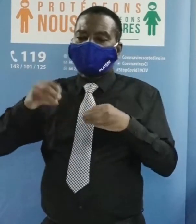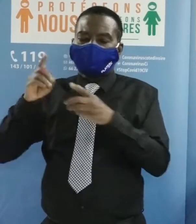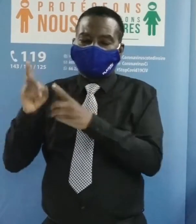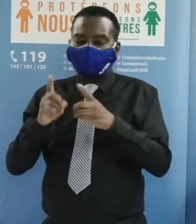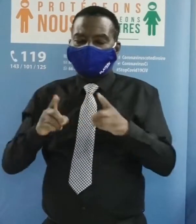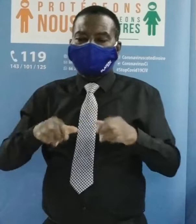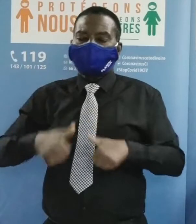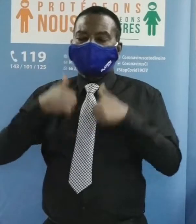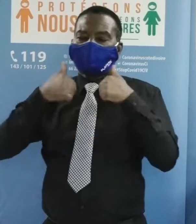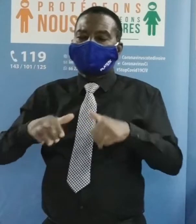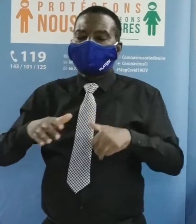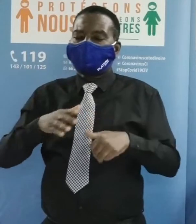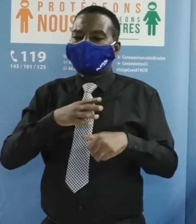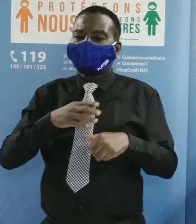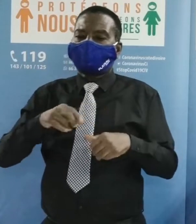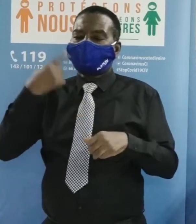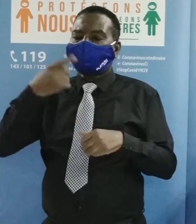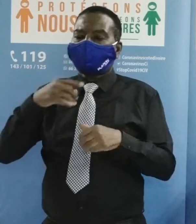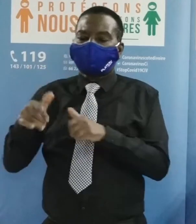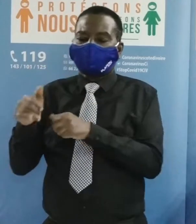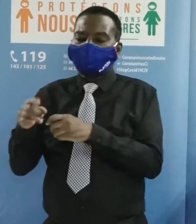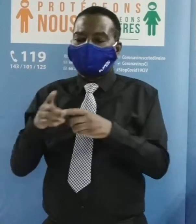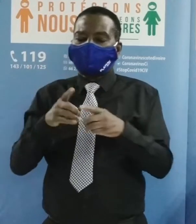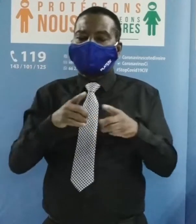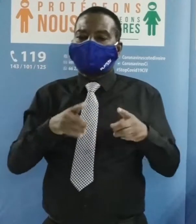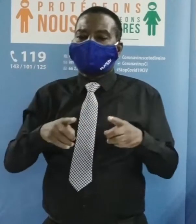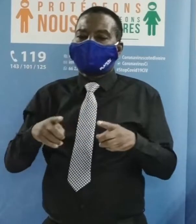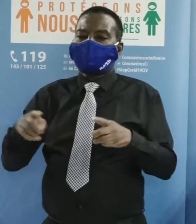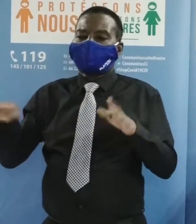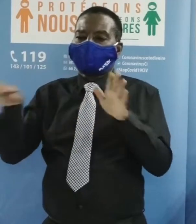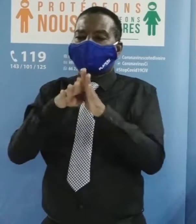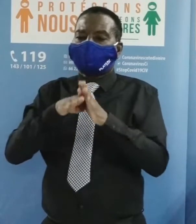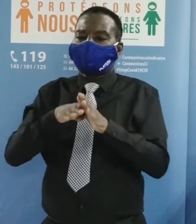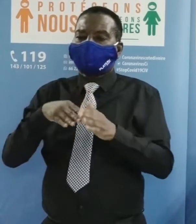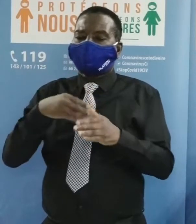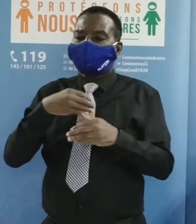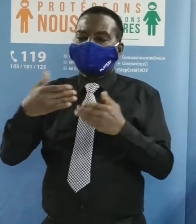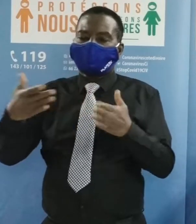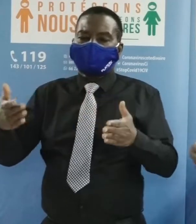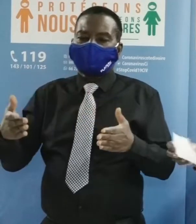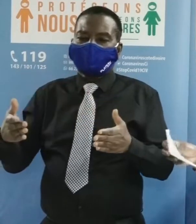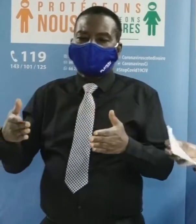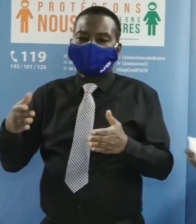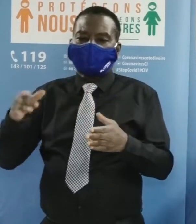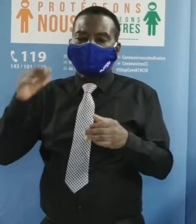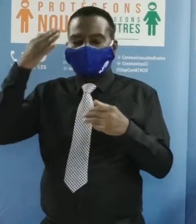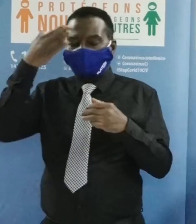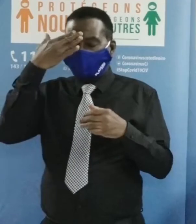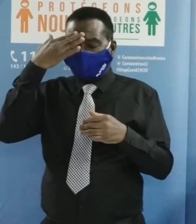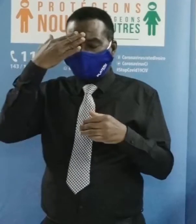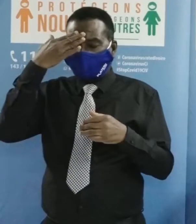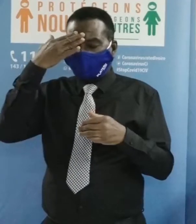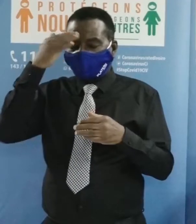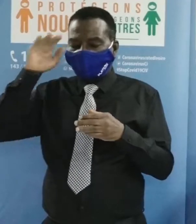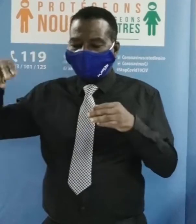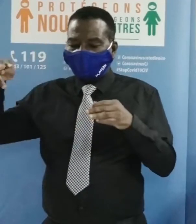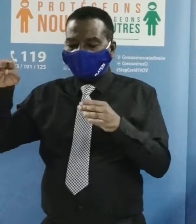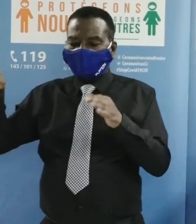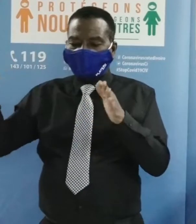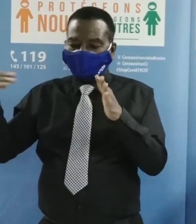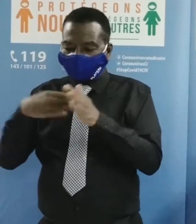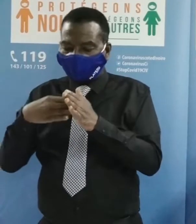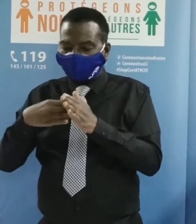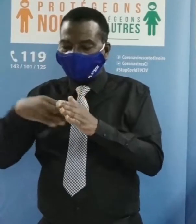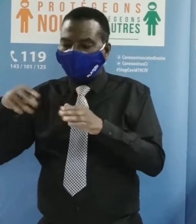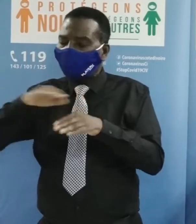mesures sécuritaires vanité dans les mesures barrières à visée préventive à savoir limiter tous nos